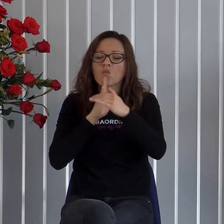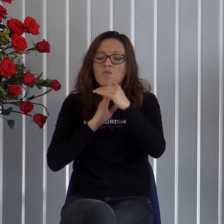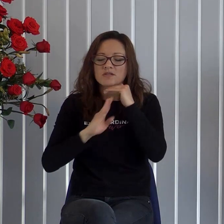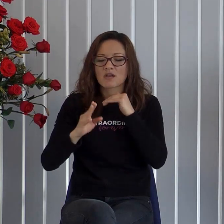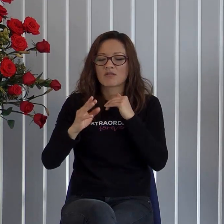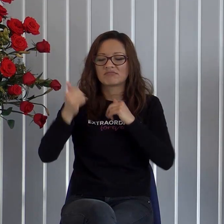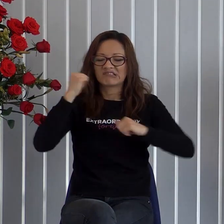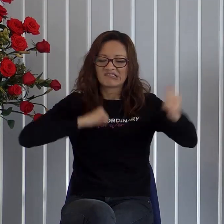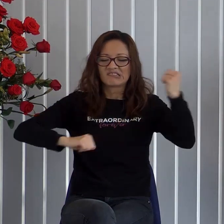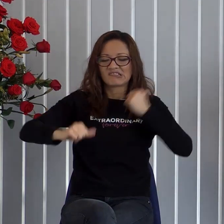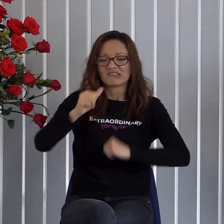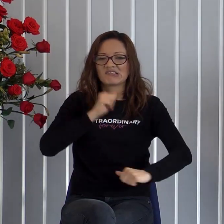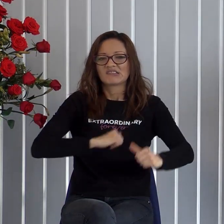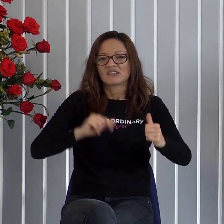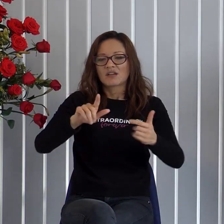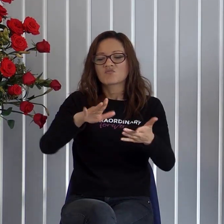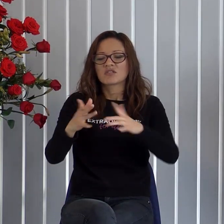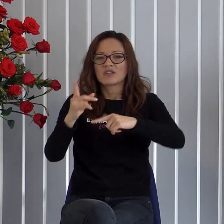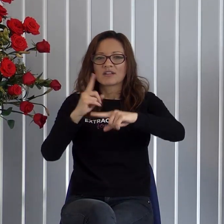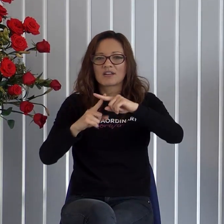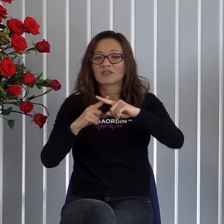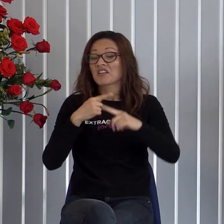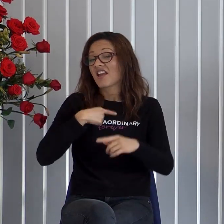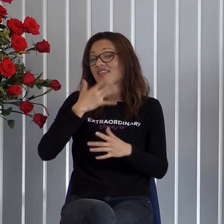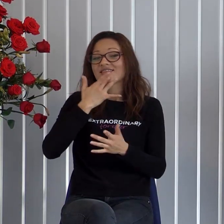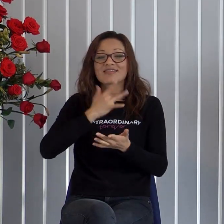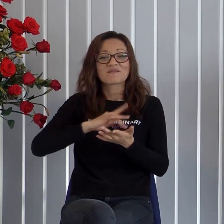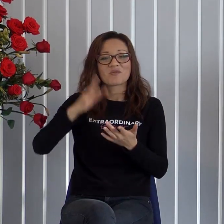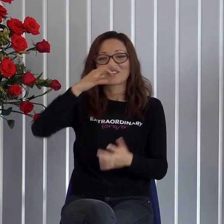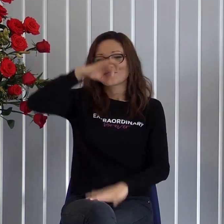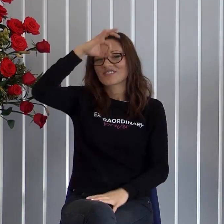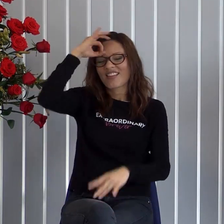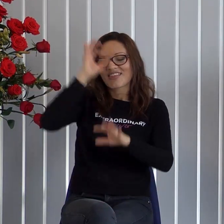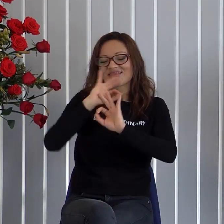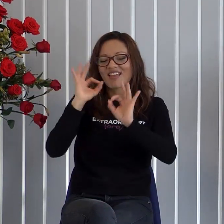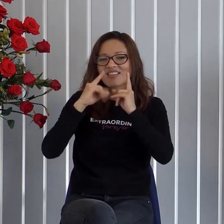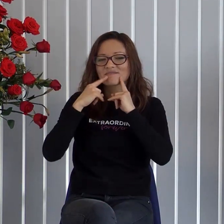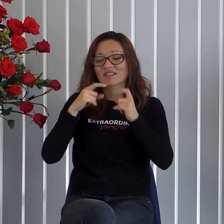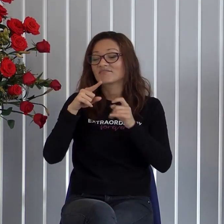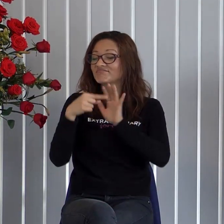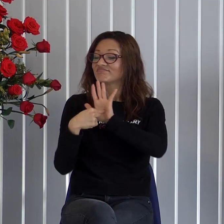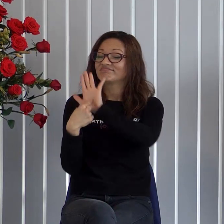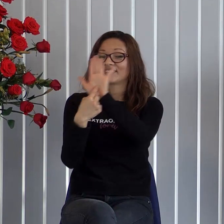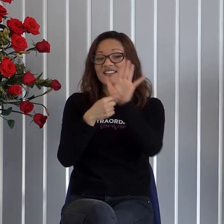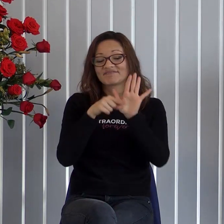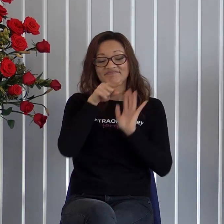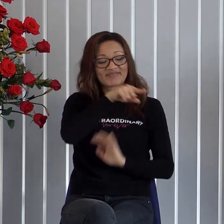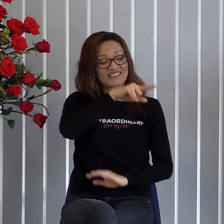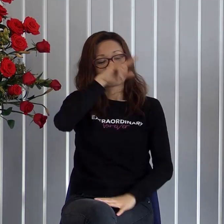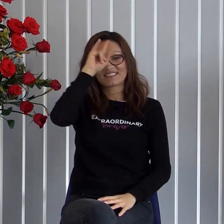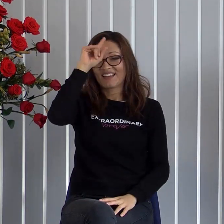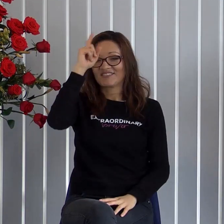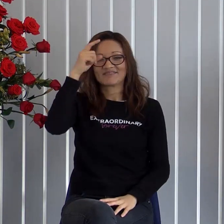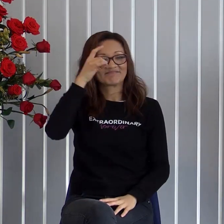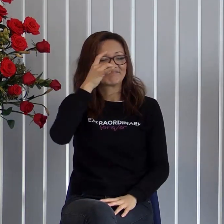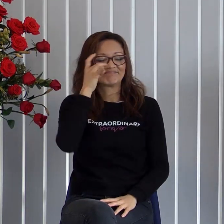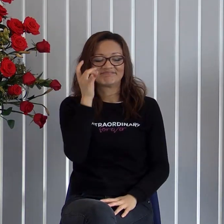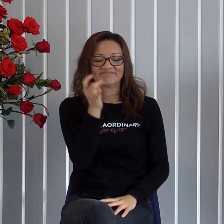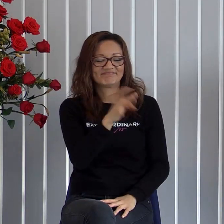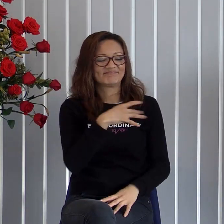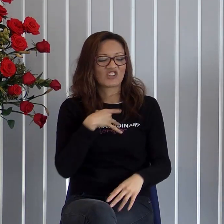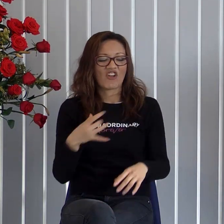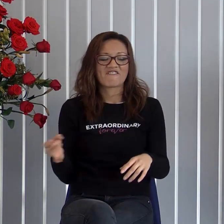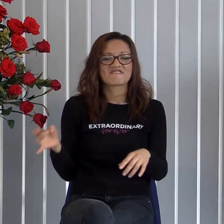exhibiendo públicamente a los poderes de este siglo. Si con su debilidad venció a